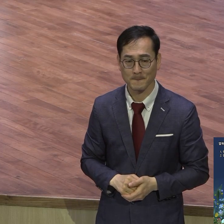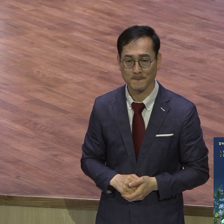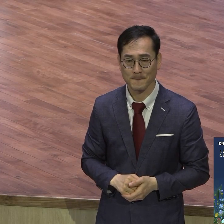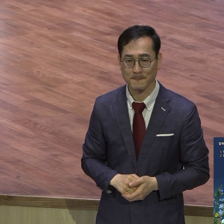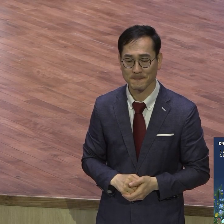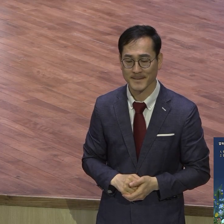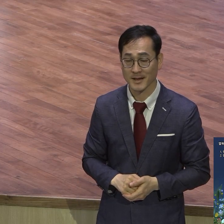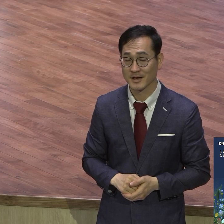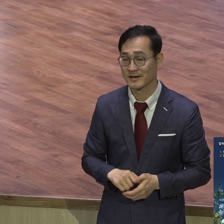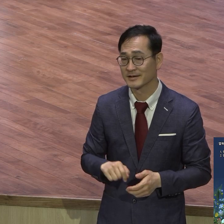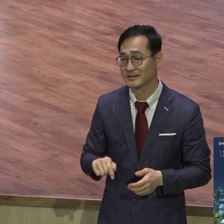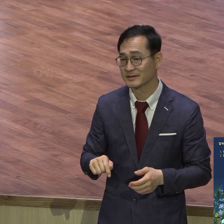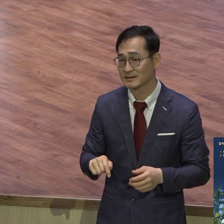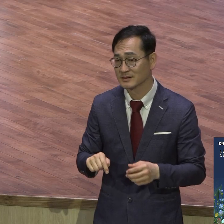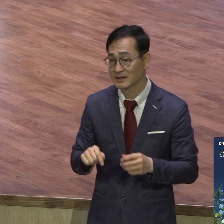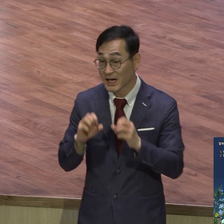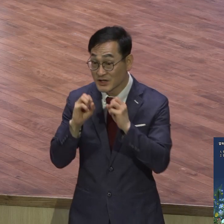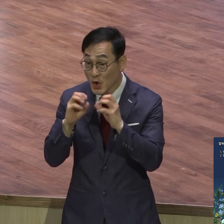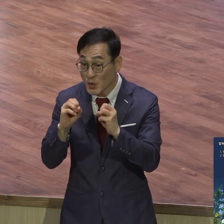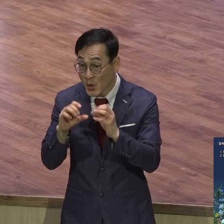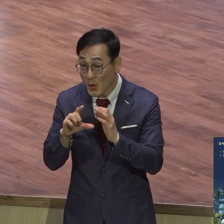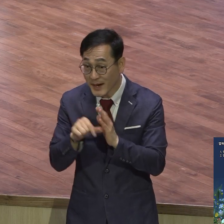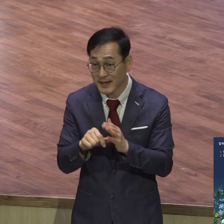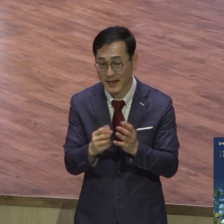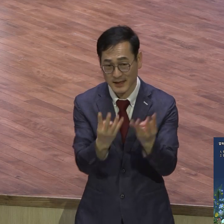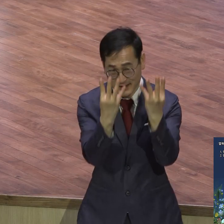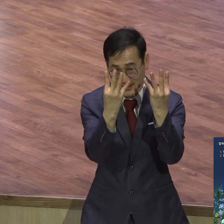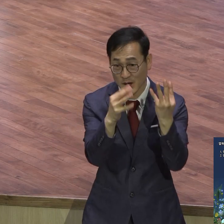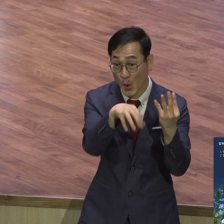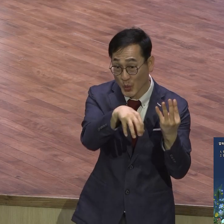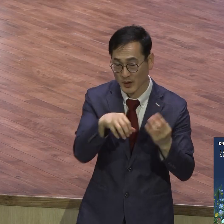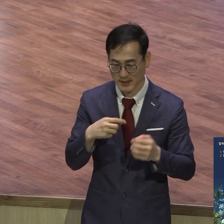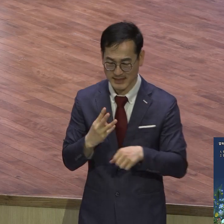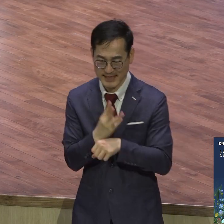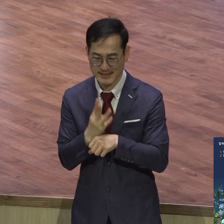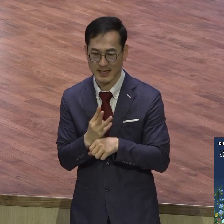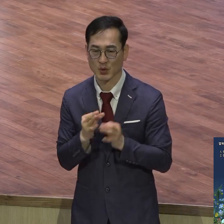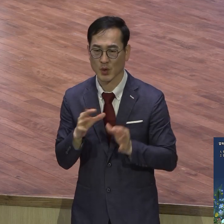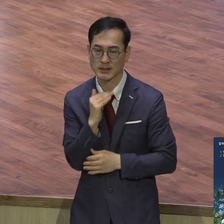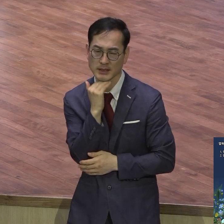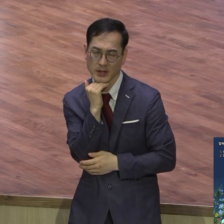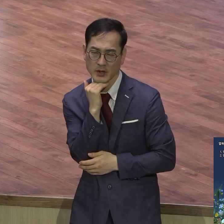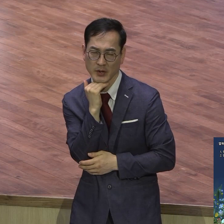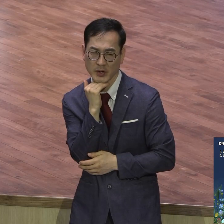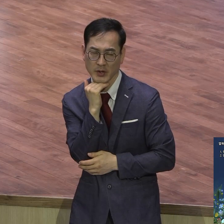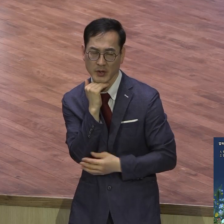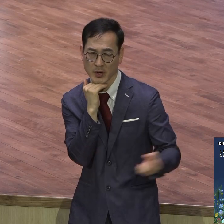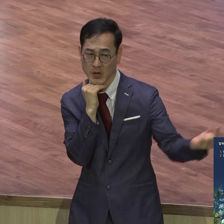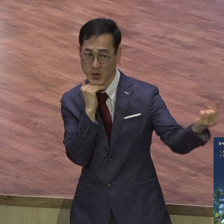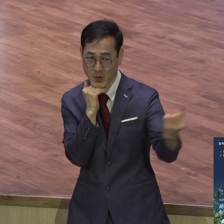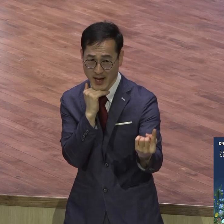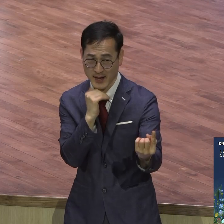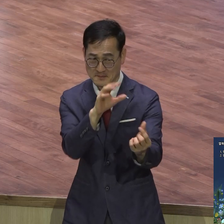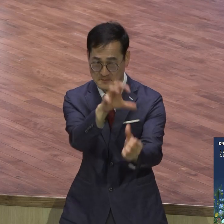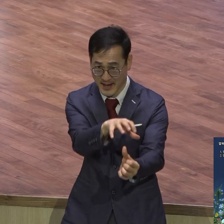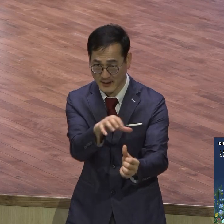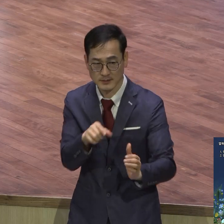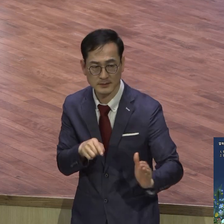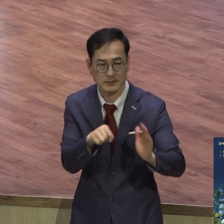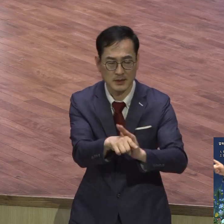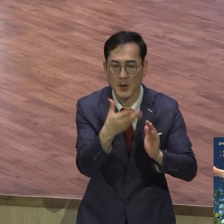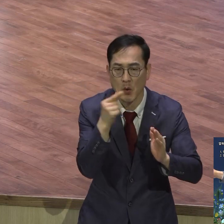얼마나 3시간 서 있어야 돼요. 유치장에는 의자가 없어요. 거기서 보험을 증가합니다. 이걸 하나님께